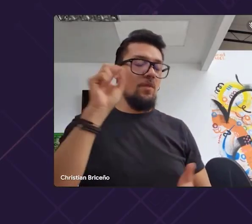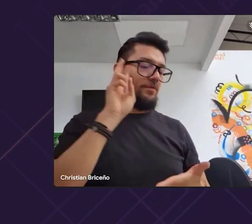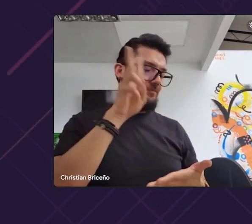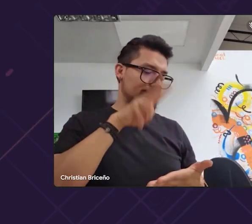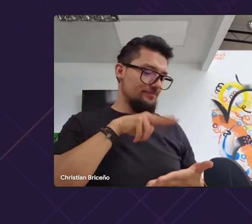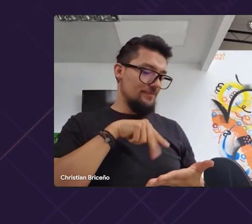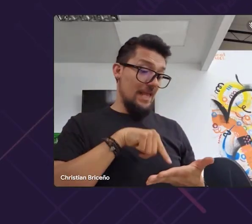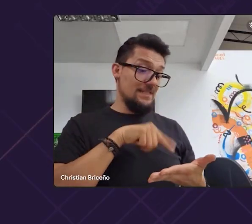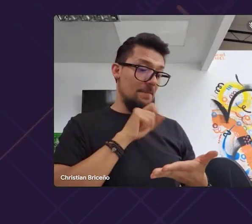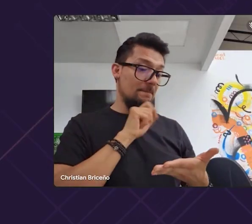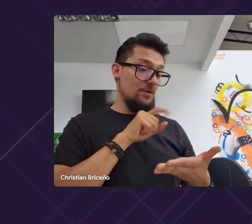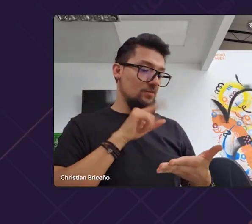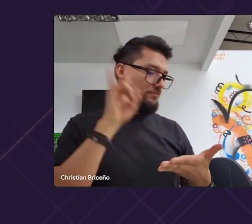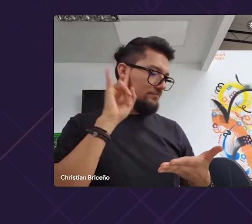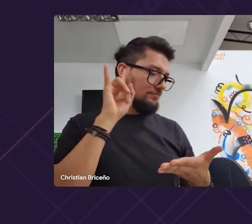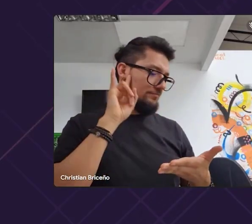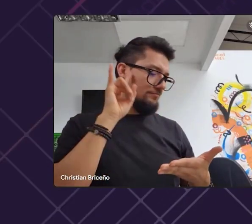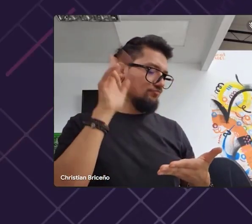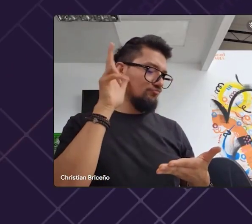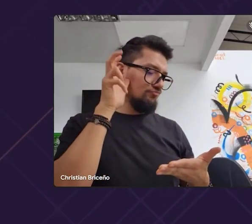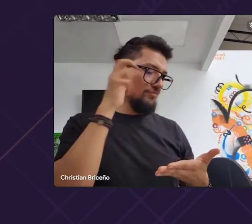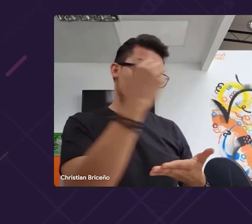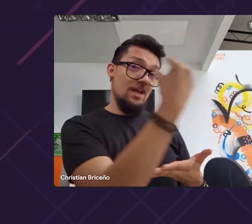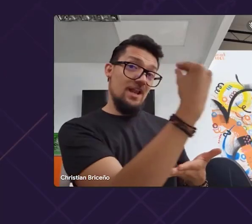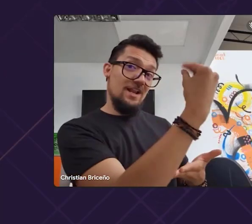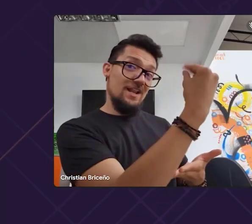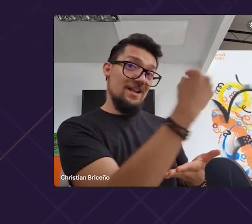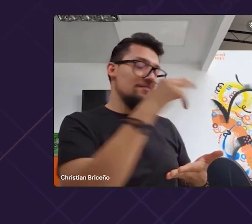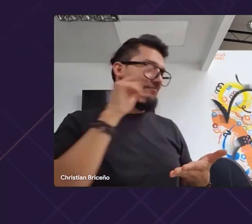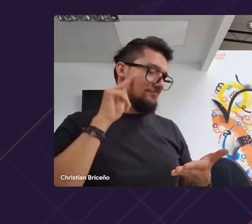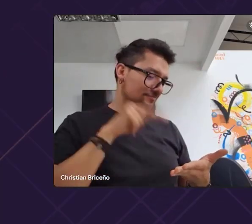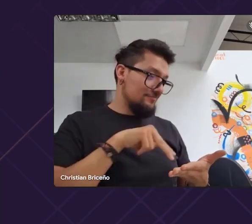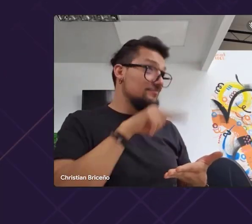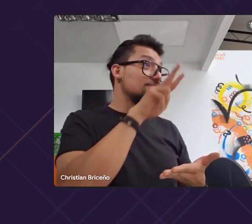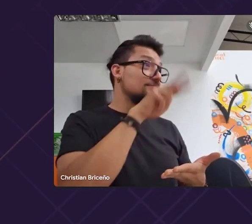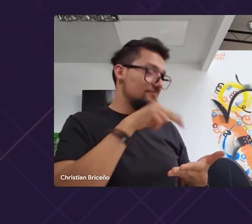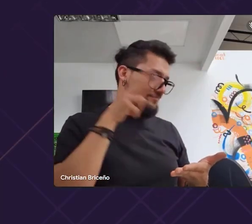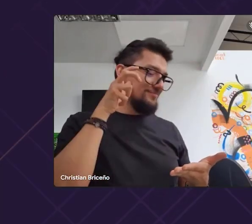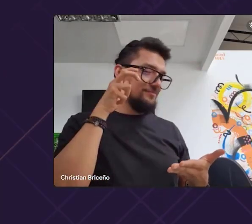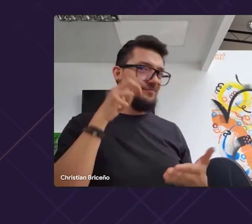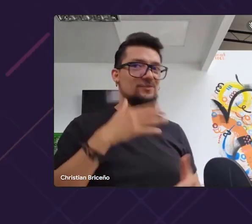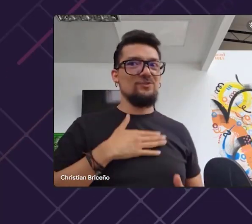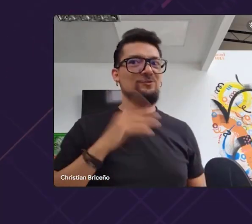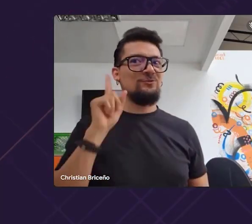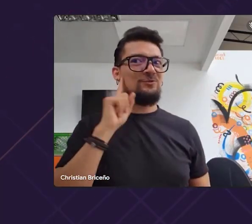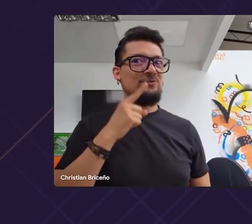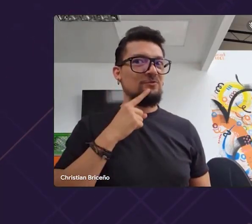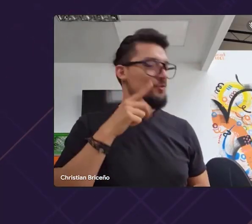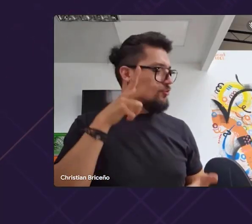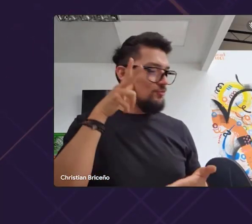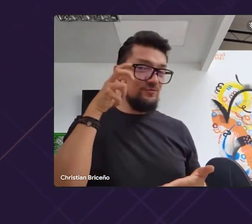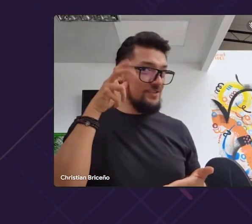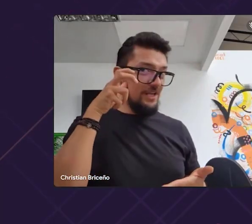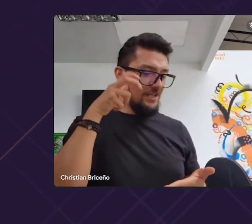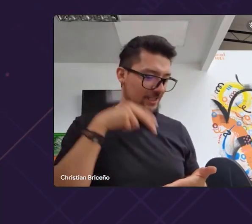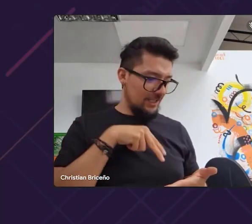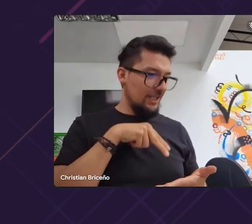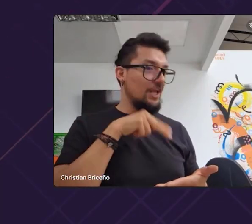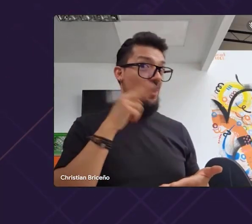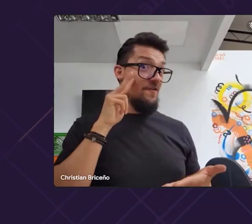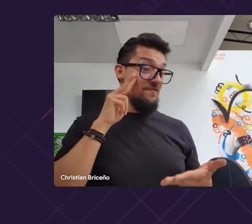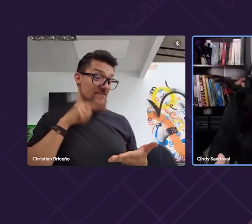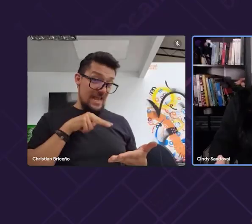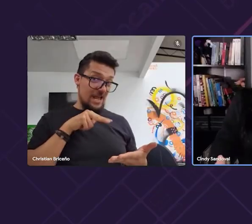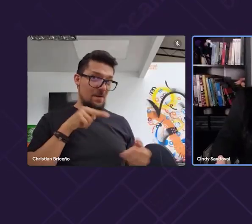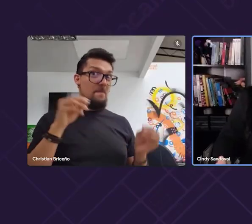ver también al intérprete de lengua de señas también. Entonces, mientras la persona oyente va hablando, mientras el entrevistado va hablando, yo